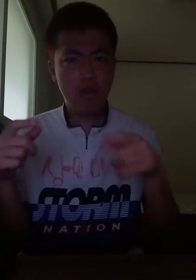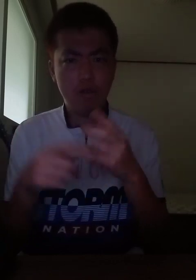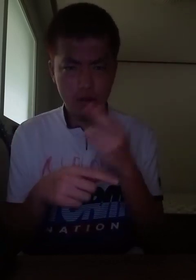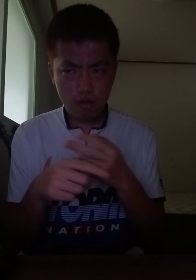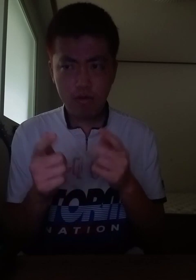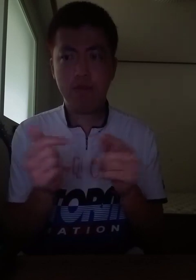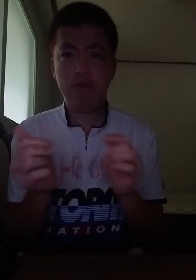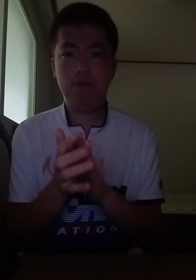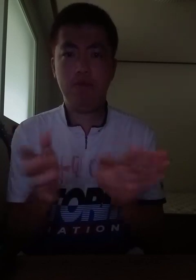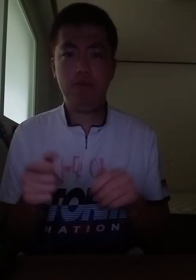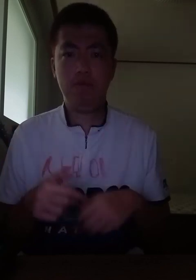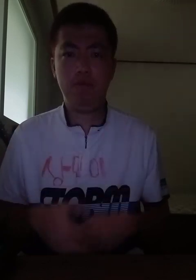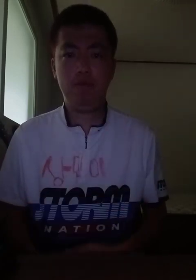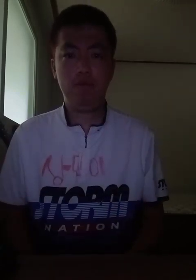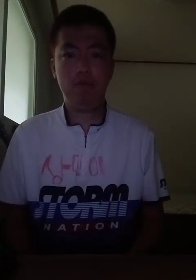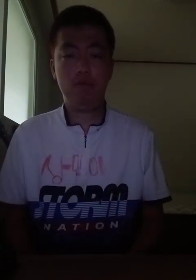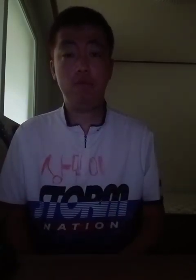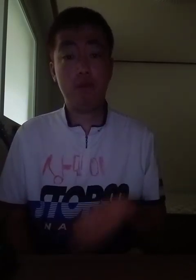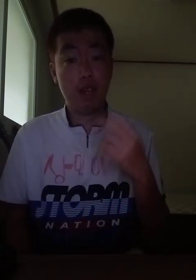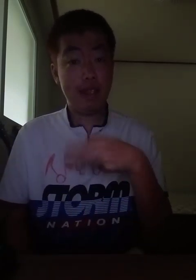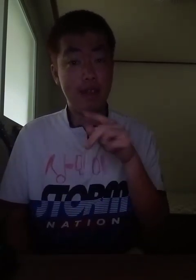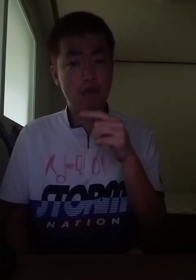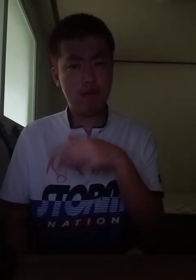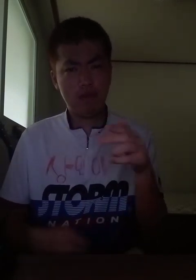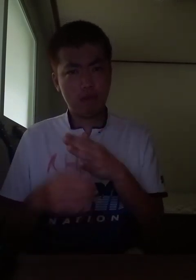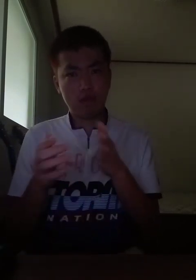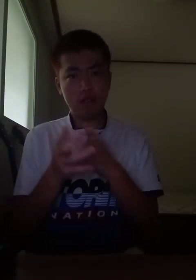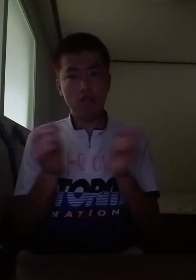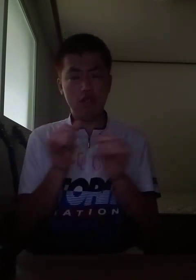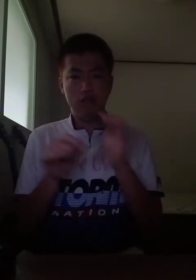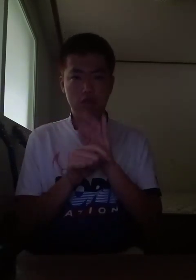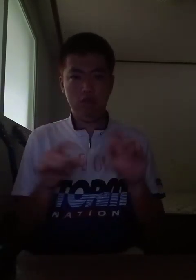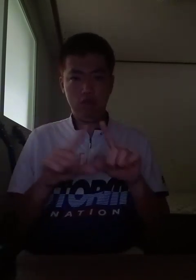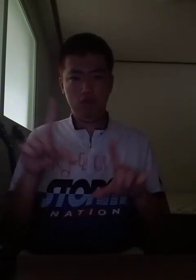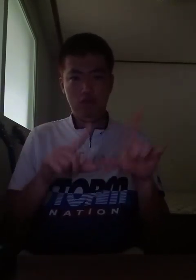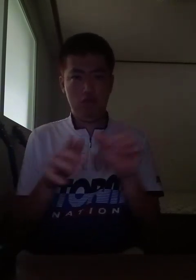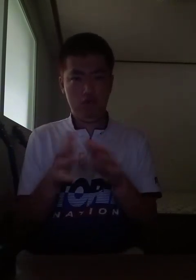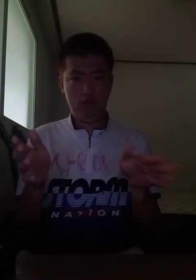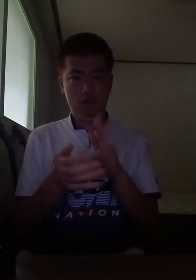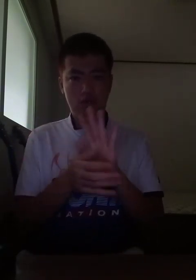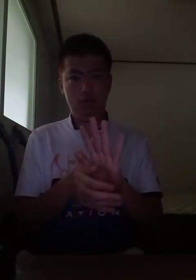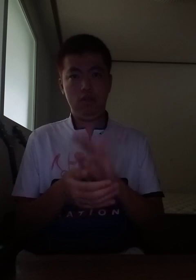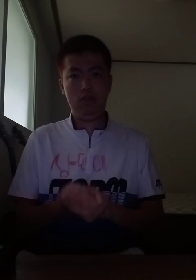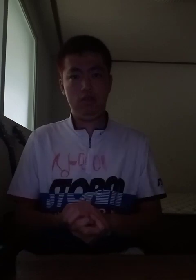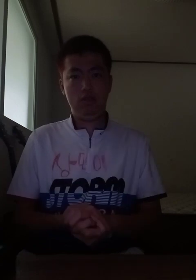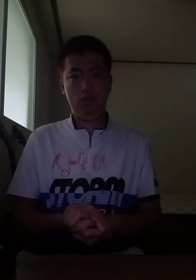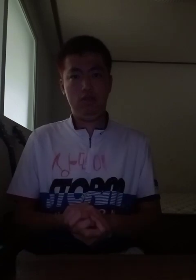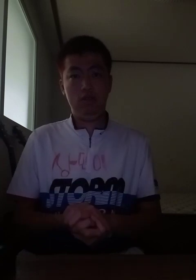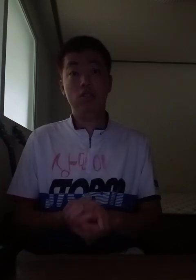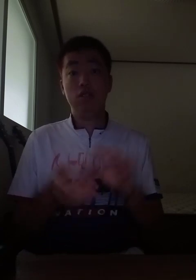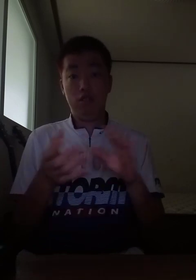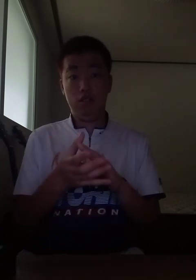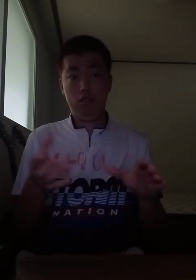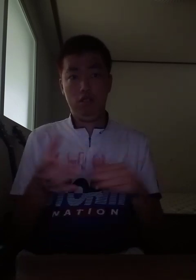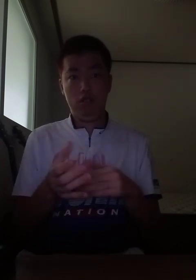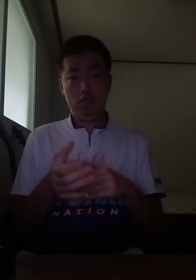해주고 있습니다. 하지만 안전 문제가 계속 제기되자 곧 조사에 나서겠다고 밝혔습니다. 크리프가 있는 데를